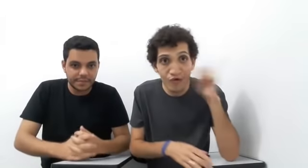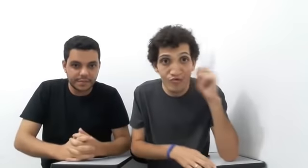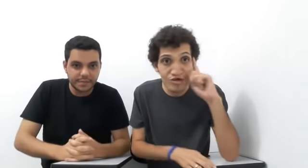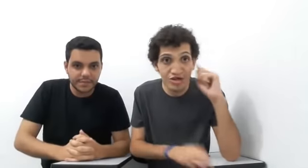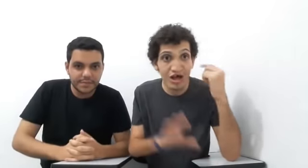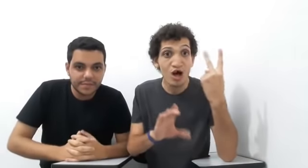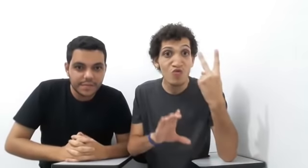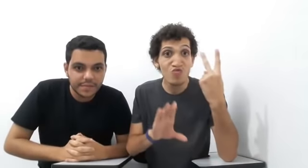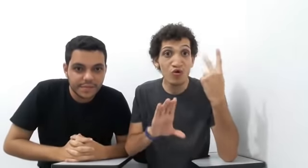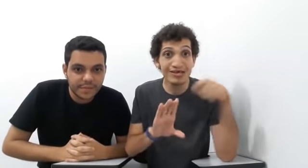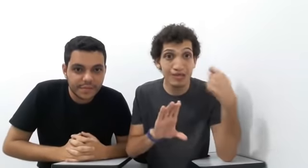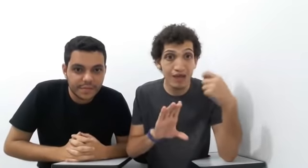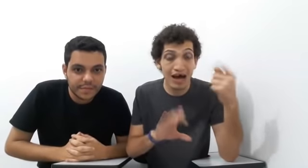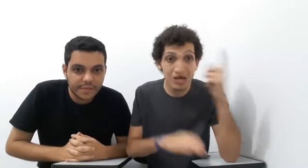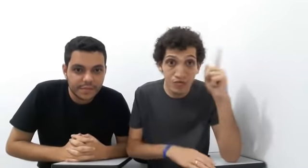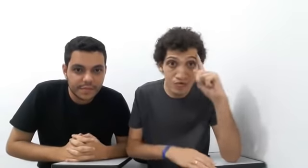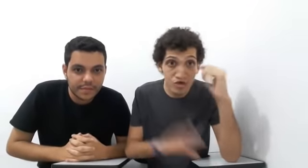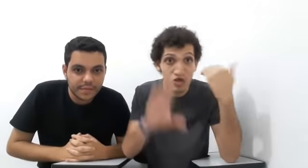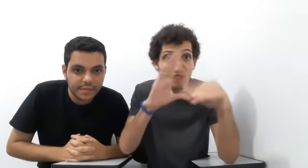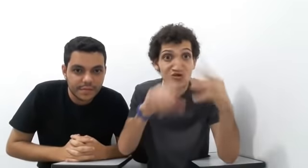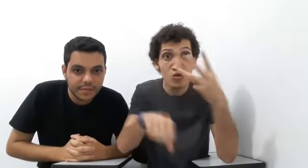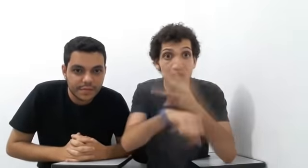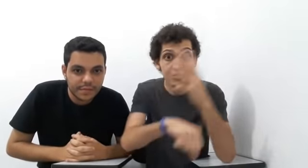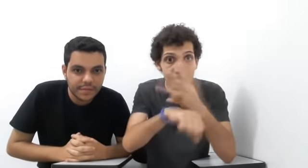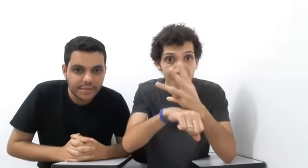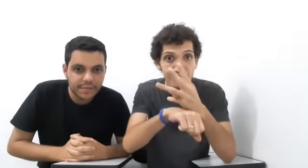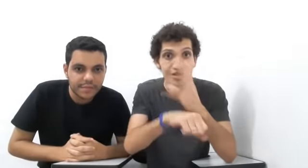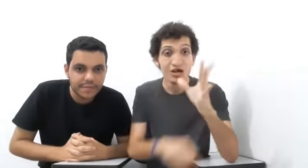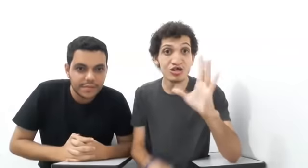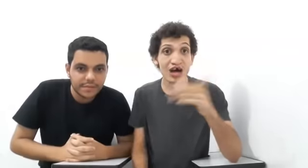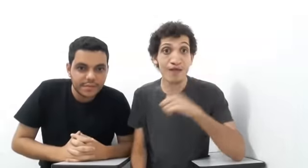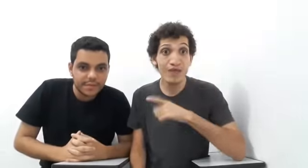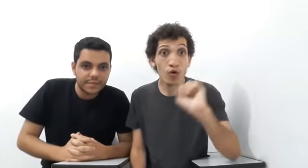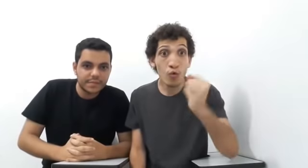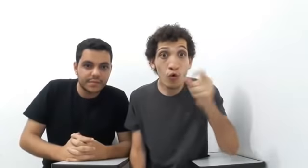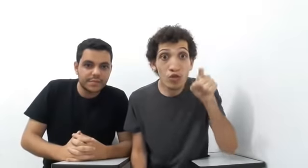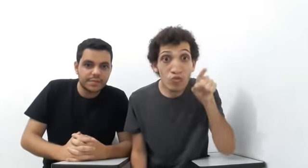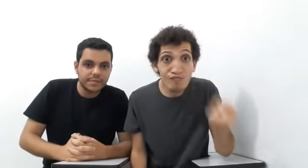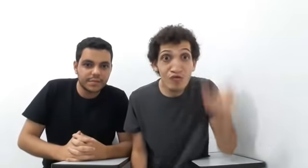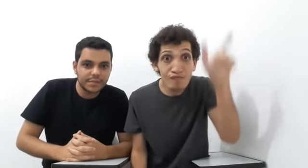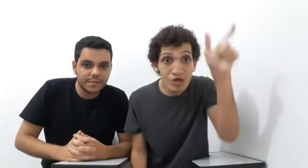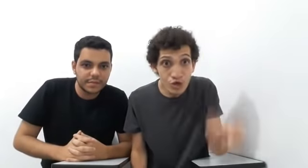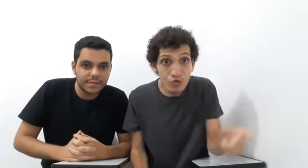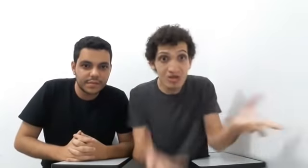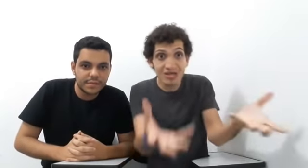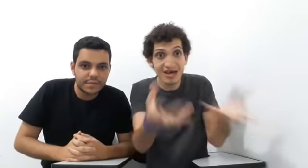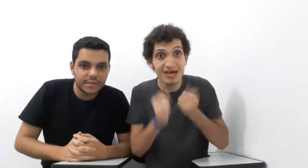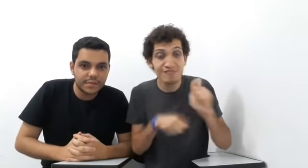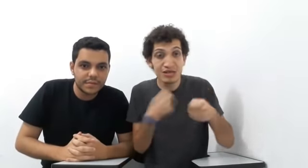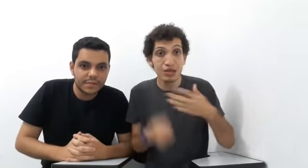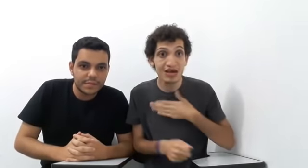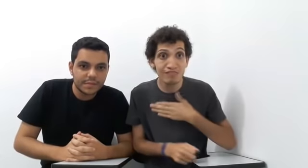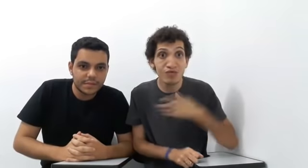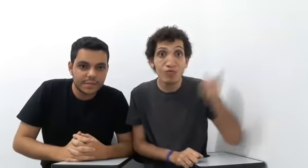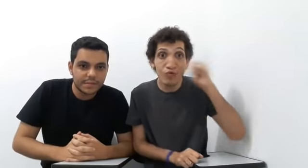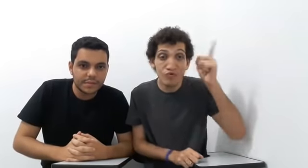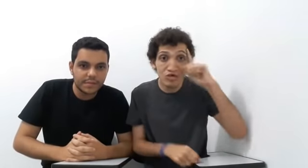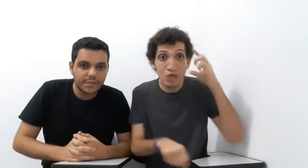todo dia, 2 sinais, todo dia eu envio no WhatsApp. Já tem 8 mil pessoas que recebem sinais meus todo dia no